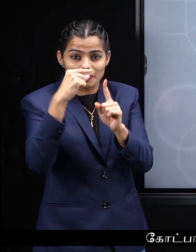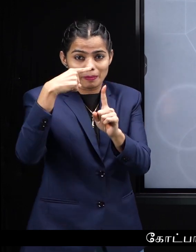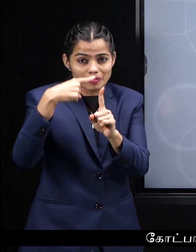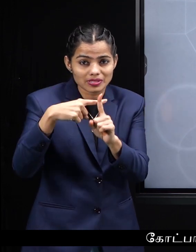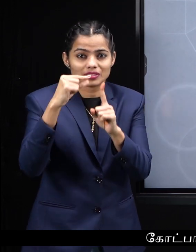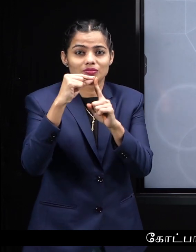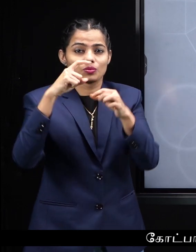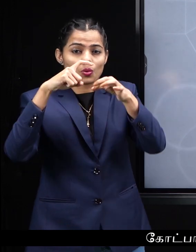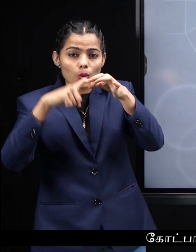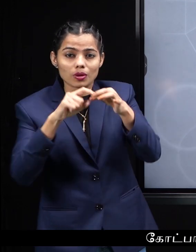PB.